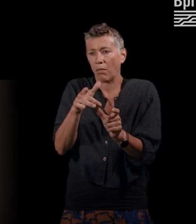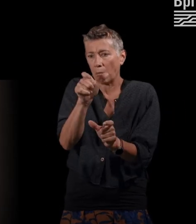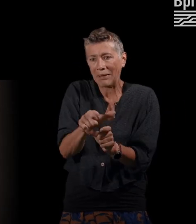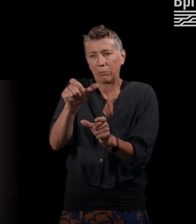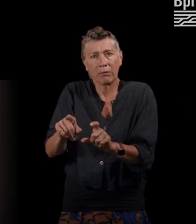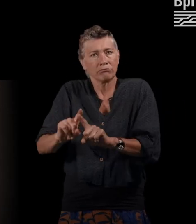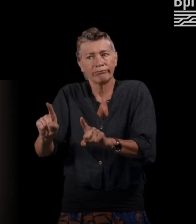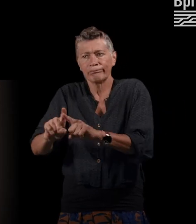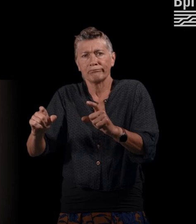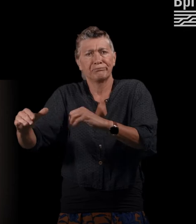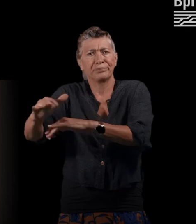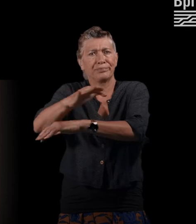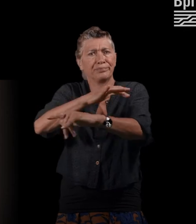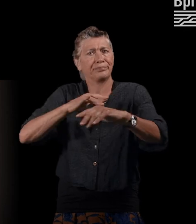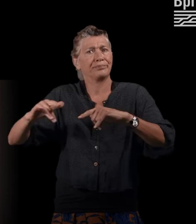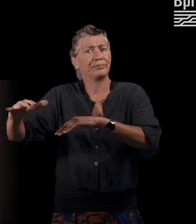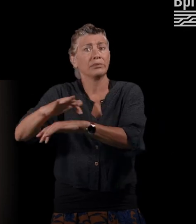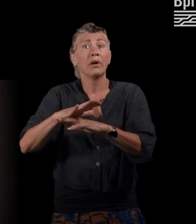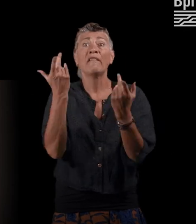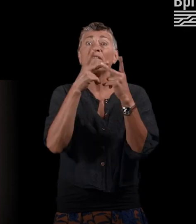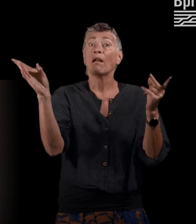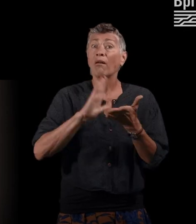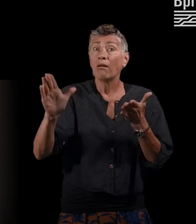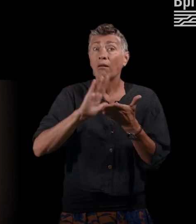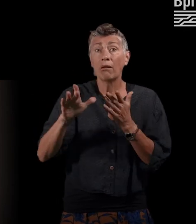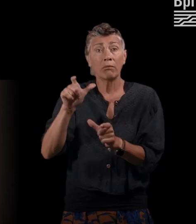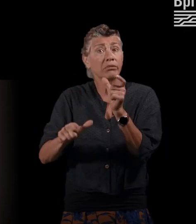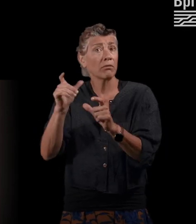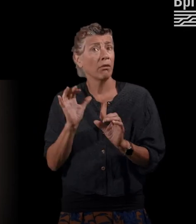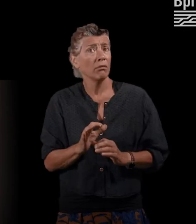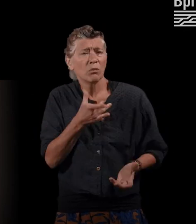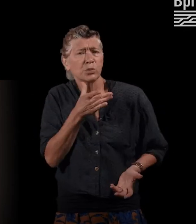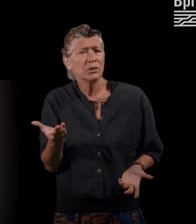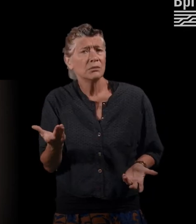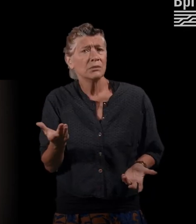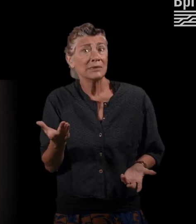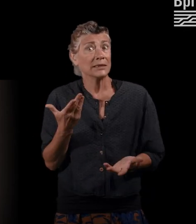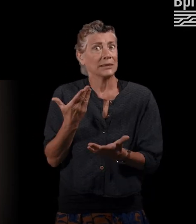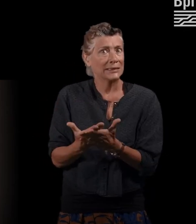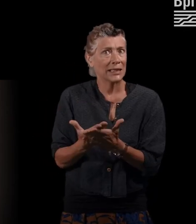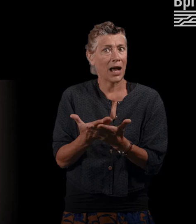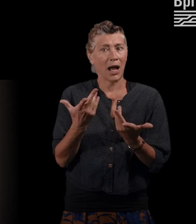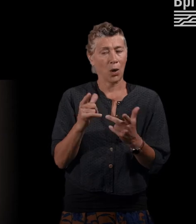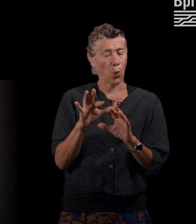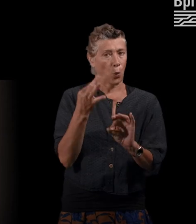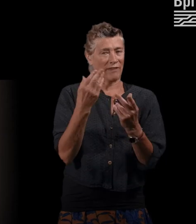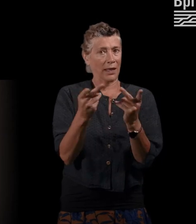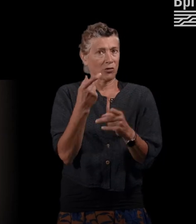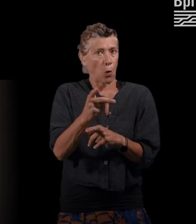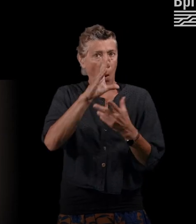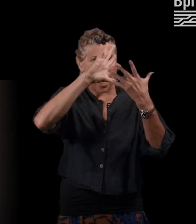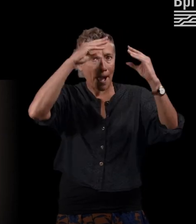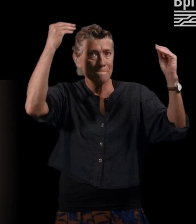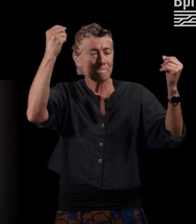entités toutes différentes, et une ville n'existe pas sans les gens, parce que c'est ça qui vous intéresse, c'est finalement retrouver l'âme d'une